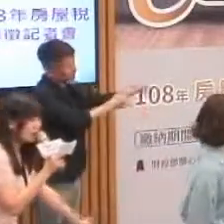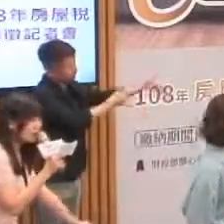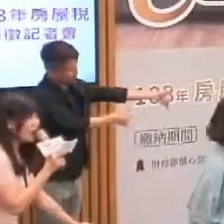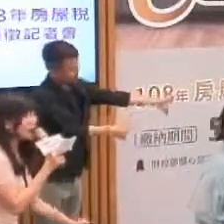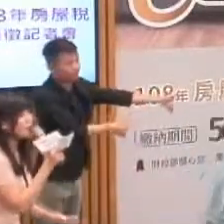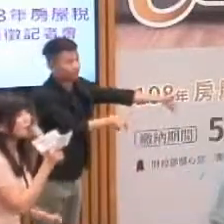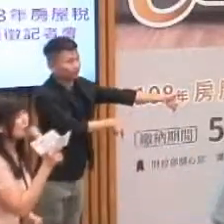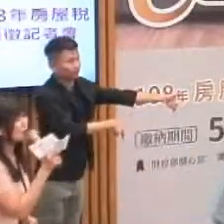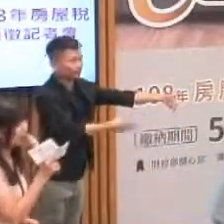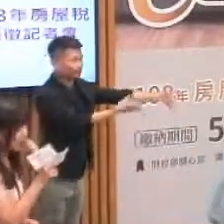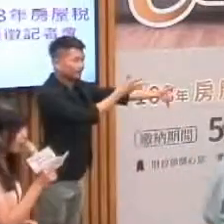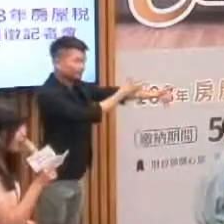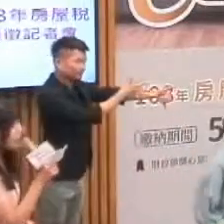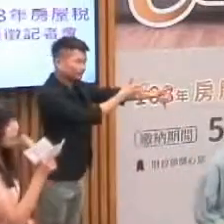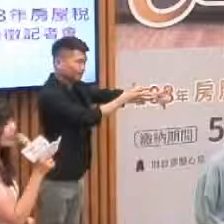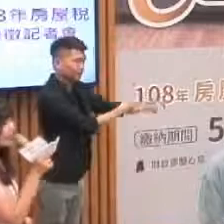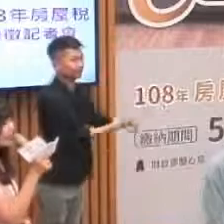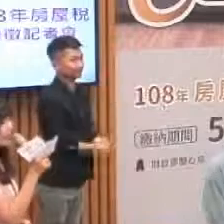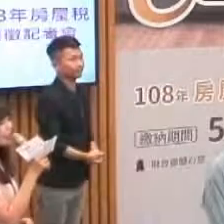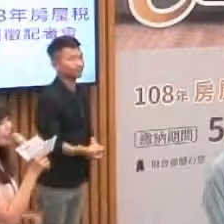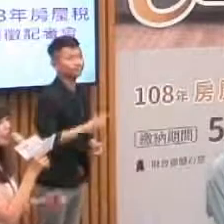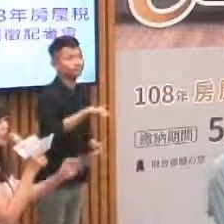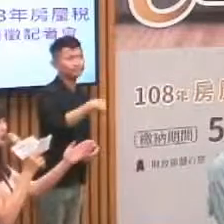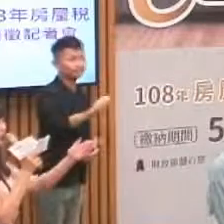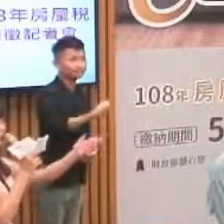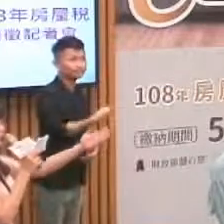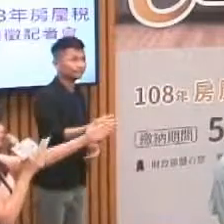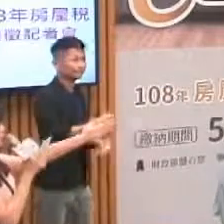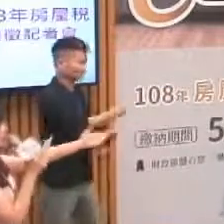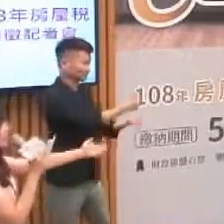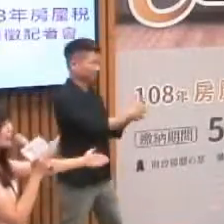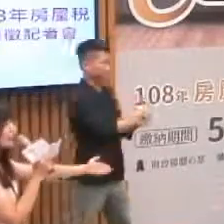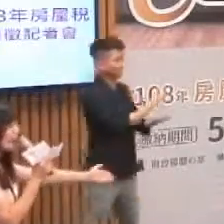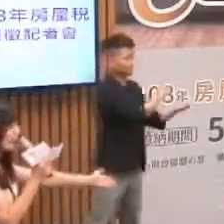在舞台前方稍作停留。那接下来呢，也邀请各位媒体朋友们可以将您的摄影